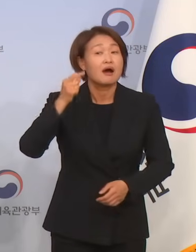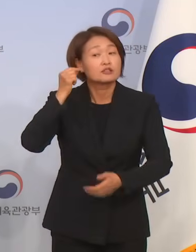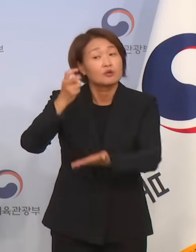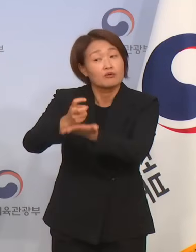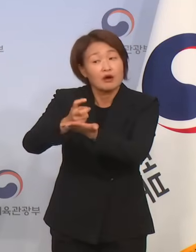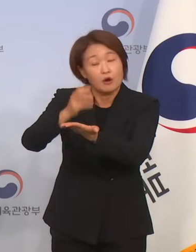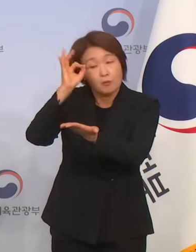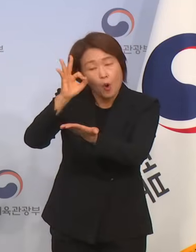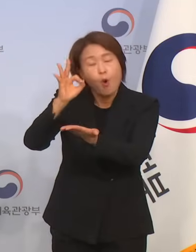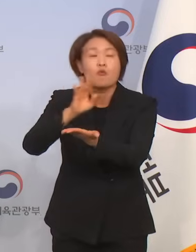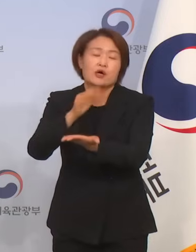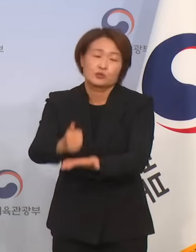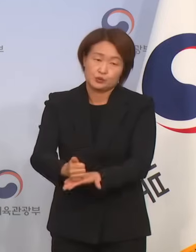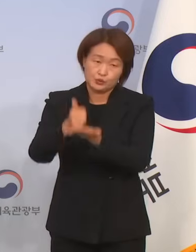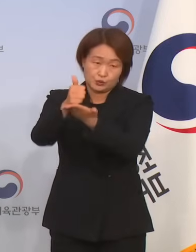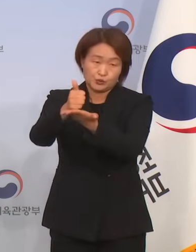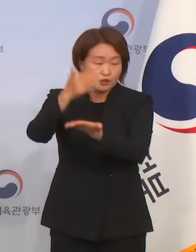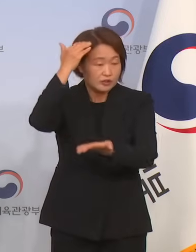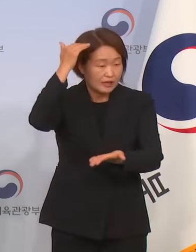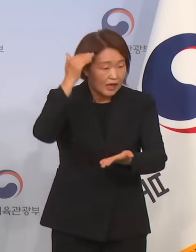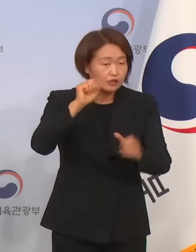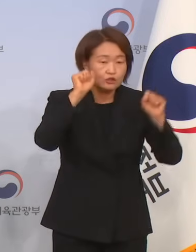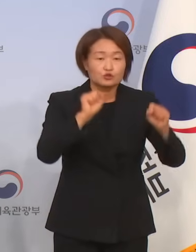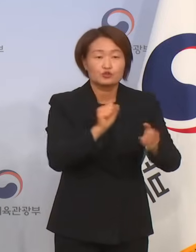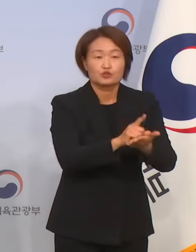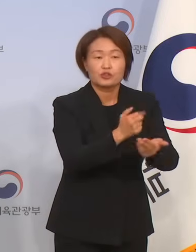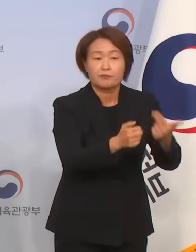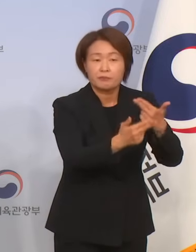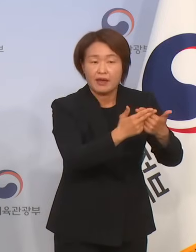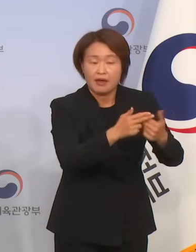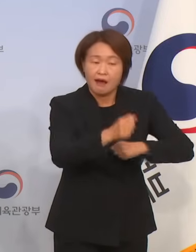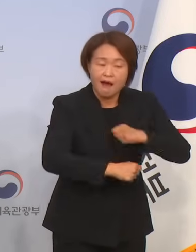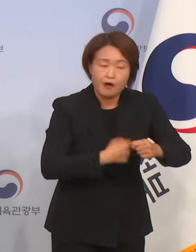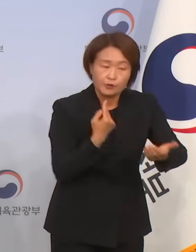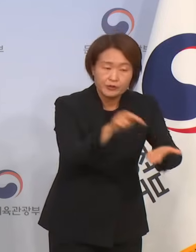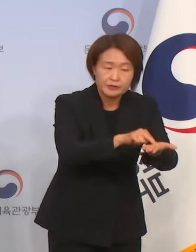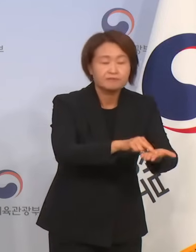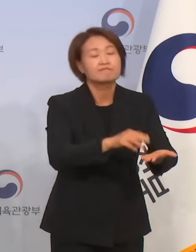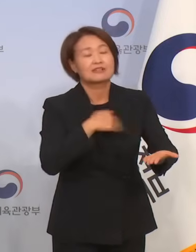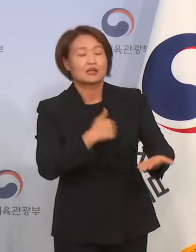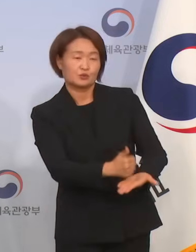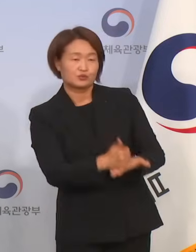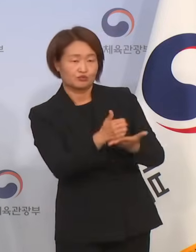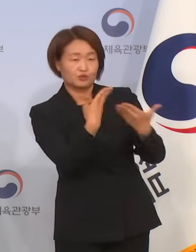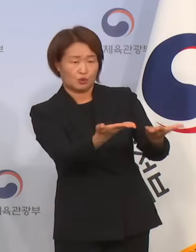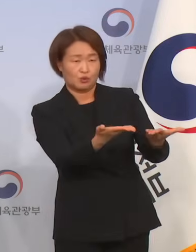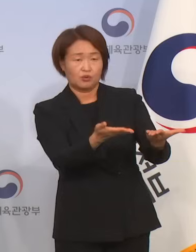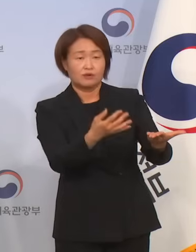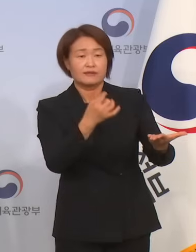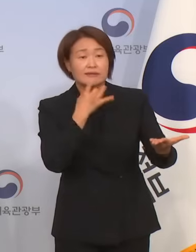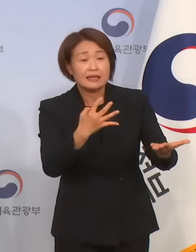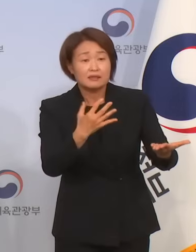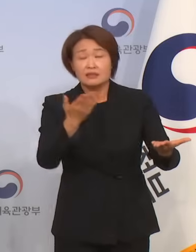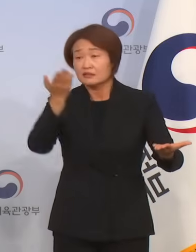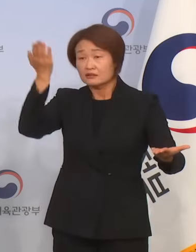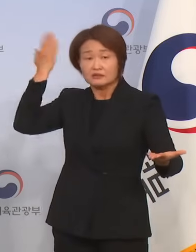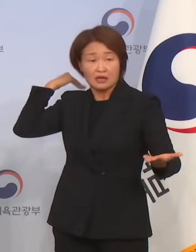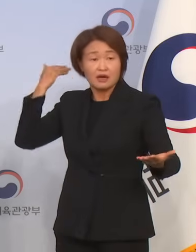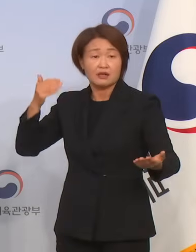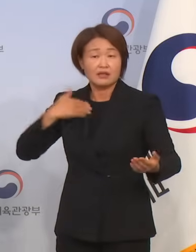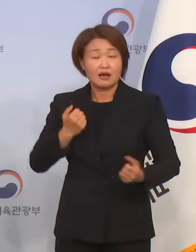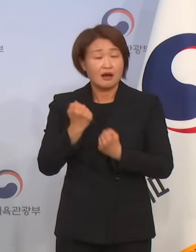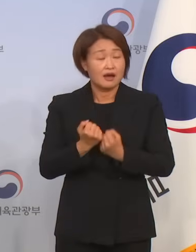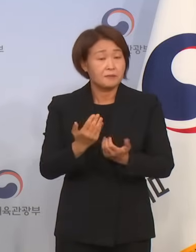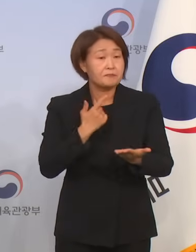존중하고 대한축구협회의 자율성과 독립성을 존중합니다. 다만 저번에 말씀드린 것처럼 그